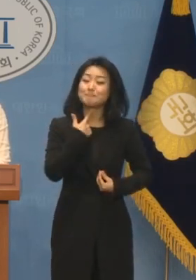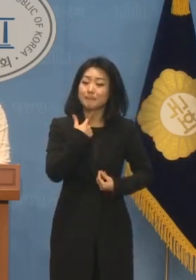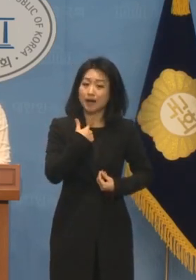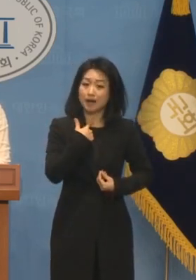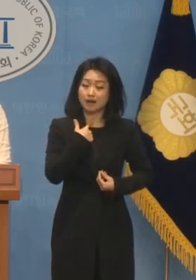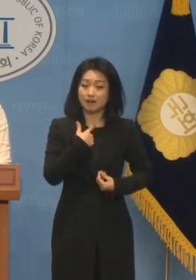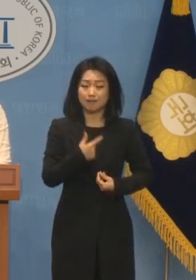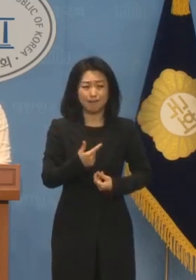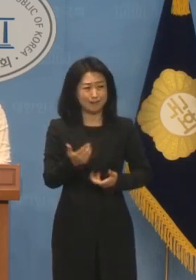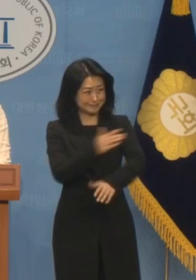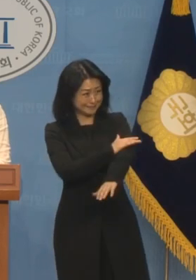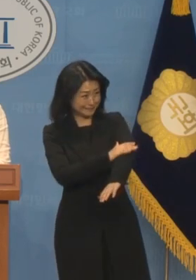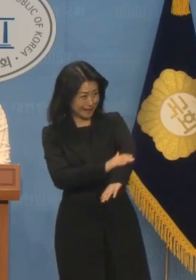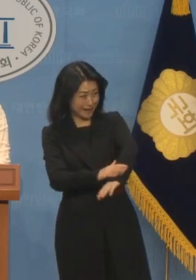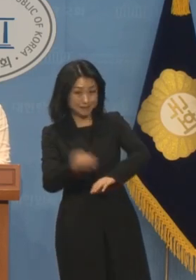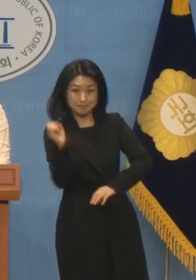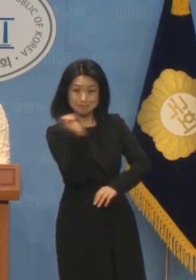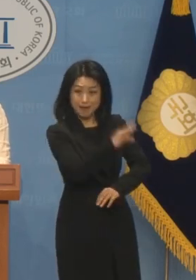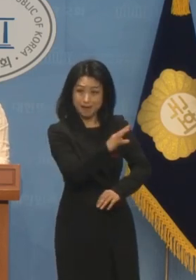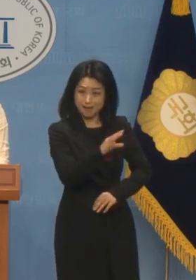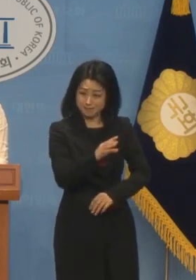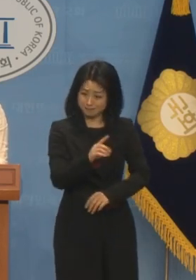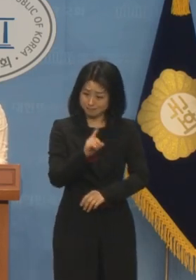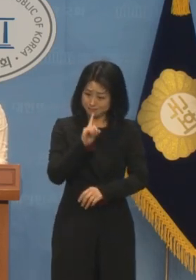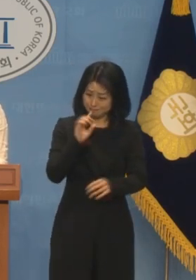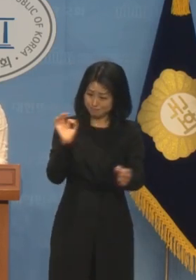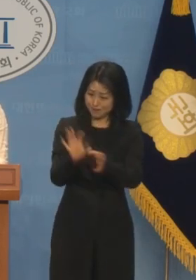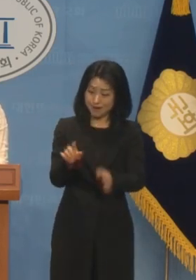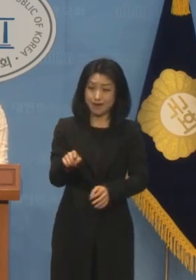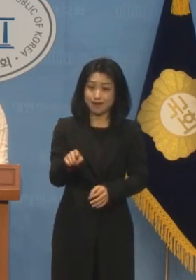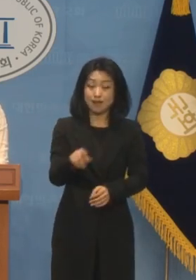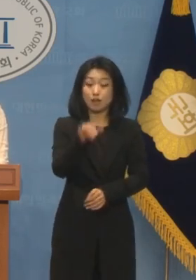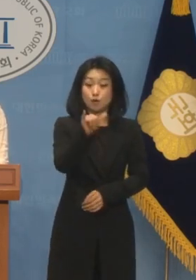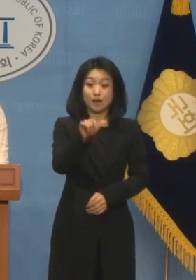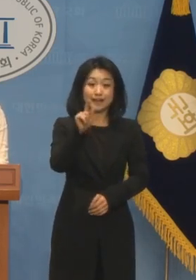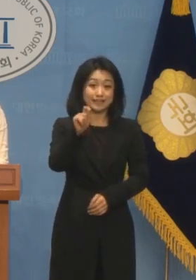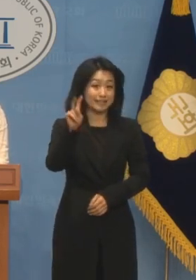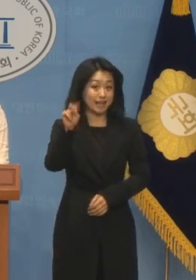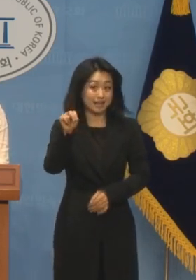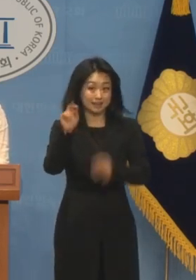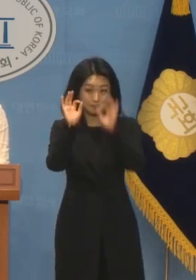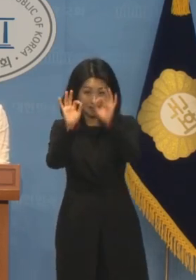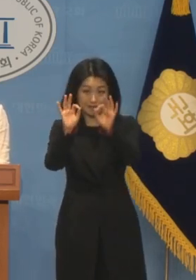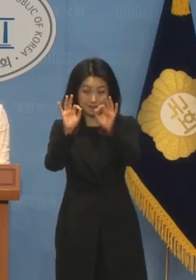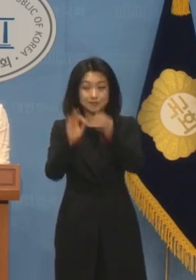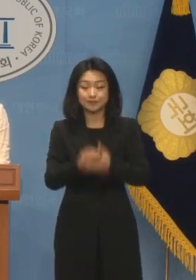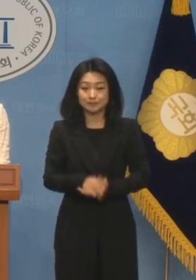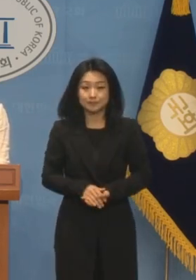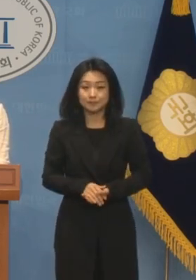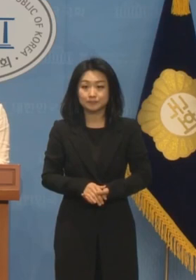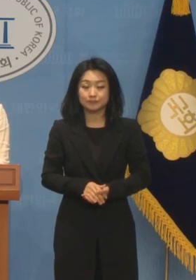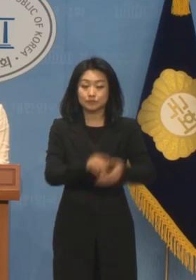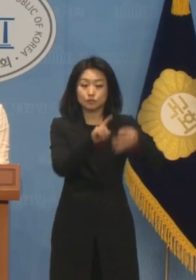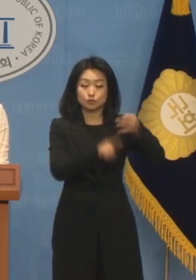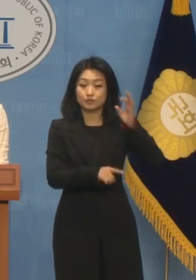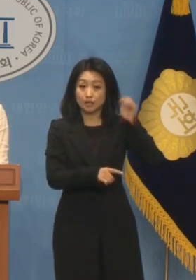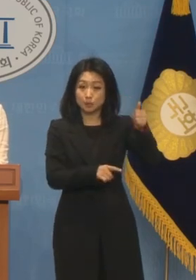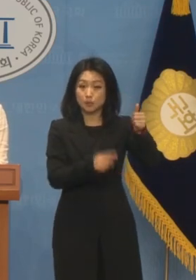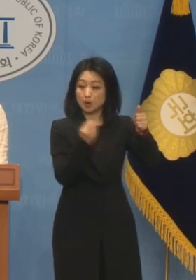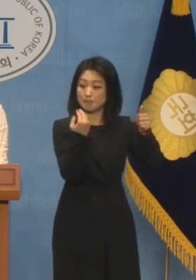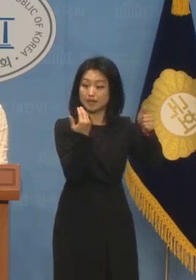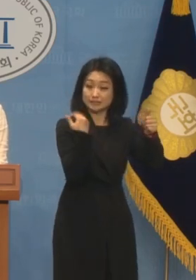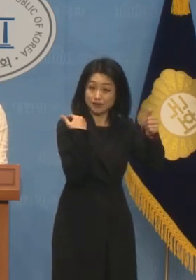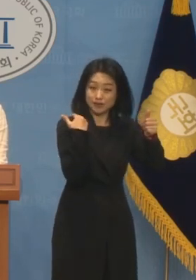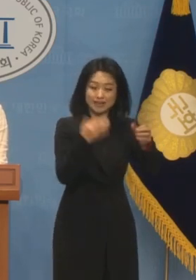없이 잘했다라니요. 이번엔 YTN을 살펴볼까요? 윤 대통령이 며칠 전